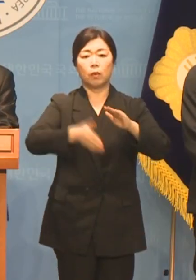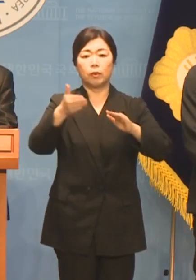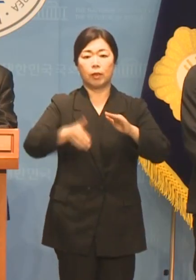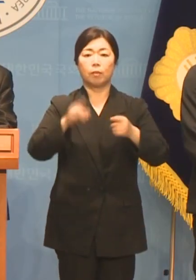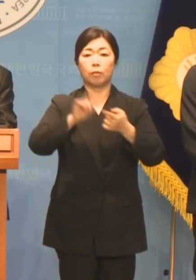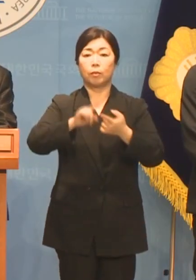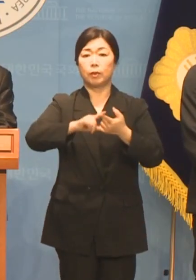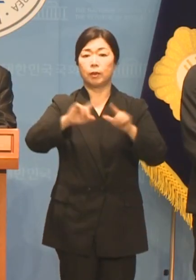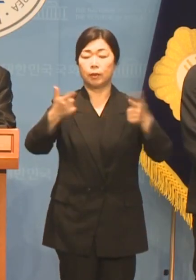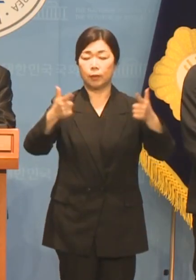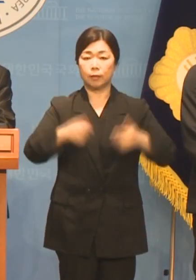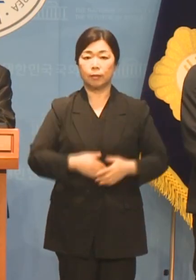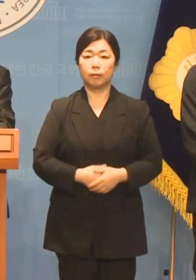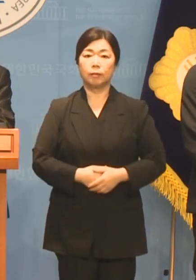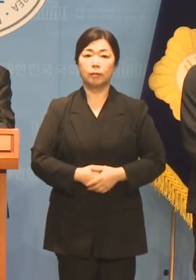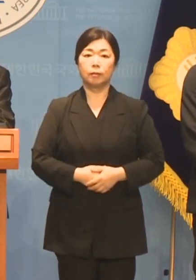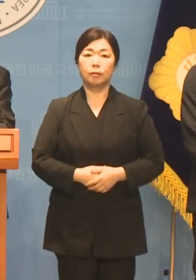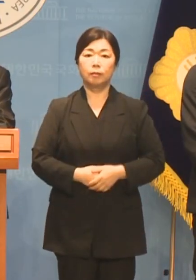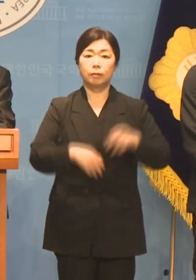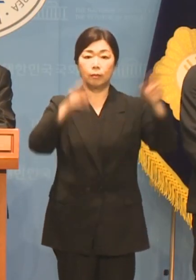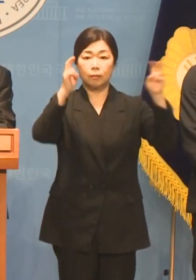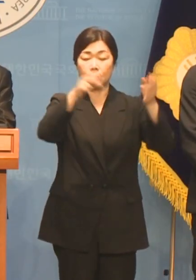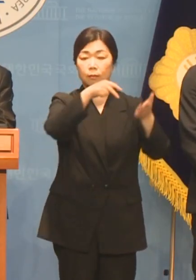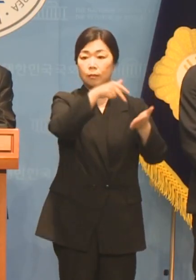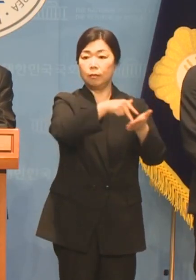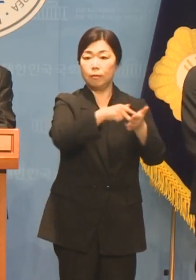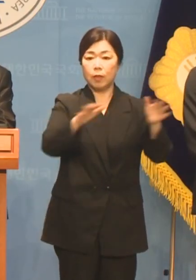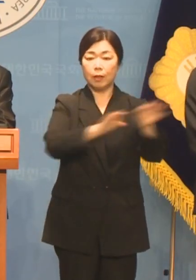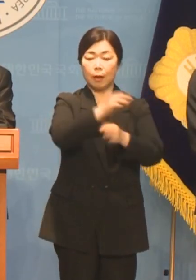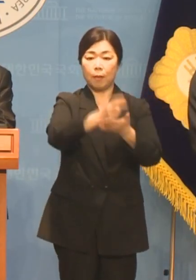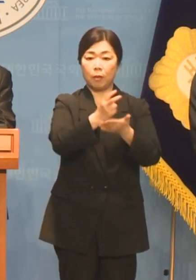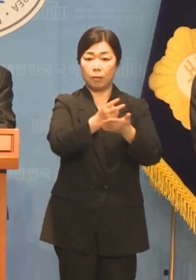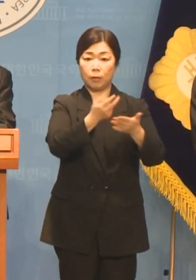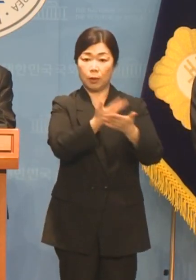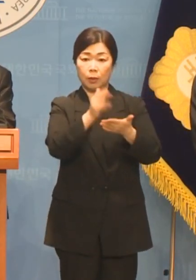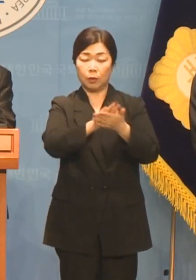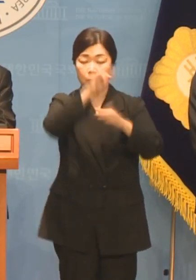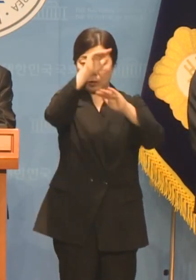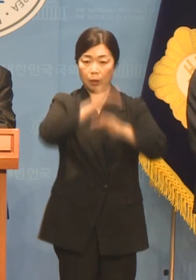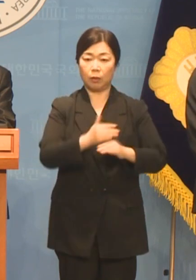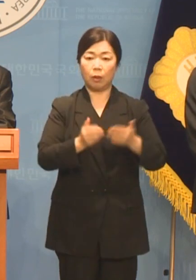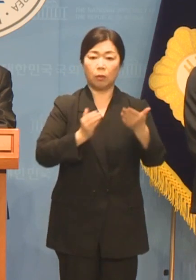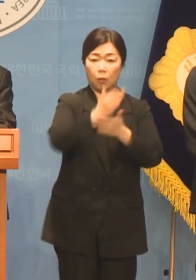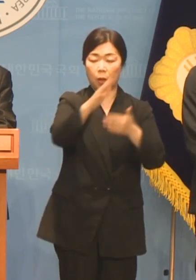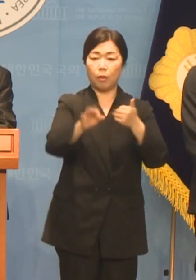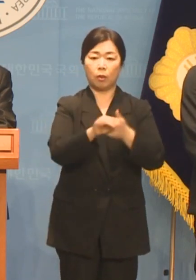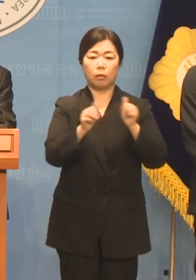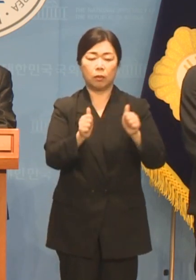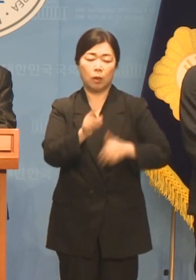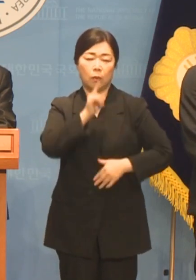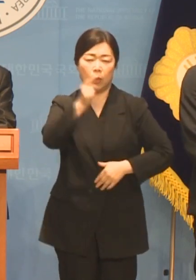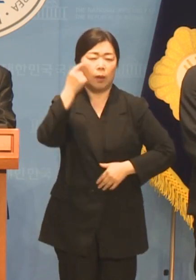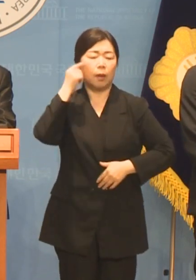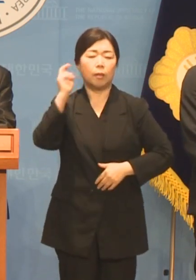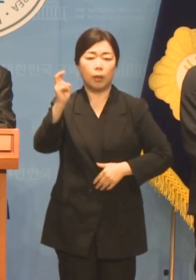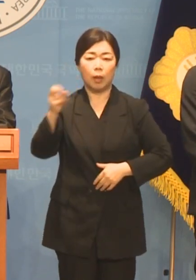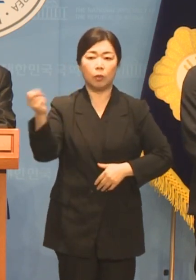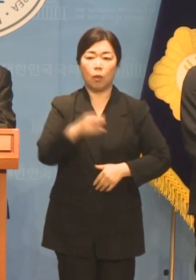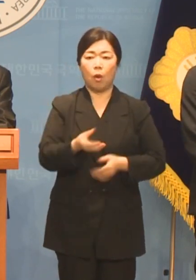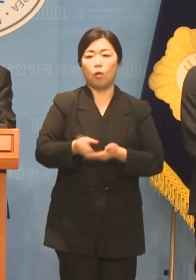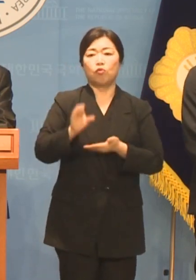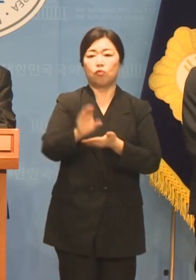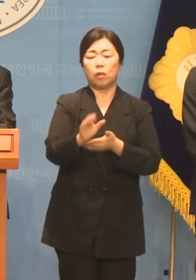사회가 아니라고 봅니다. 기업 측은 상법 개정안이 통과되면 소송 남발과 투자 위축